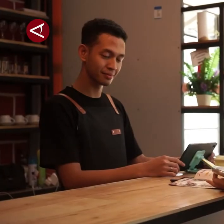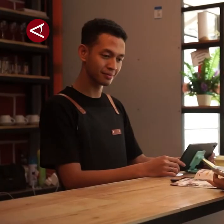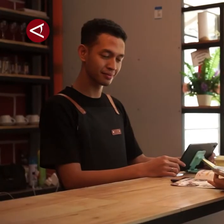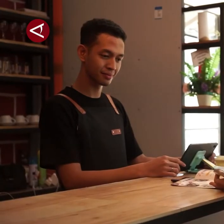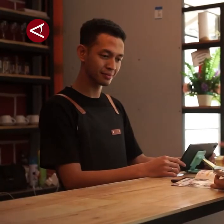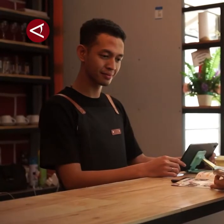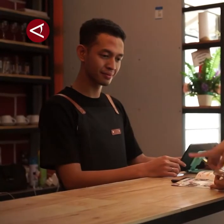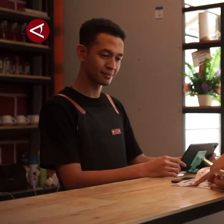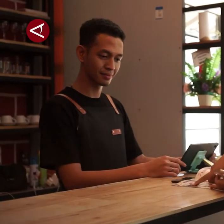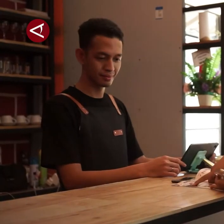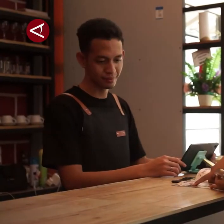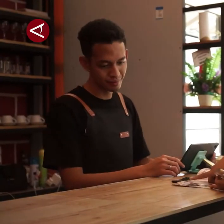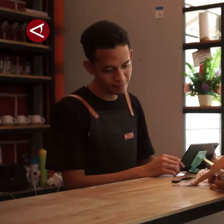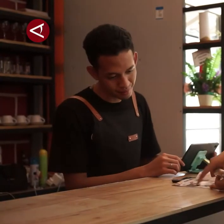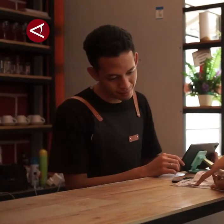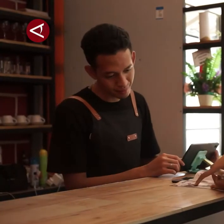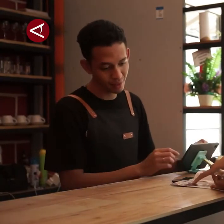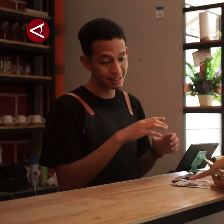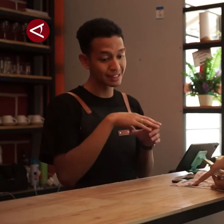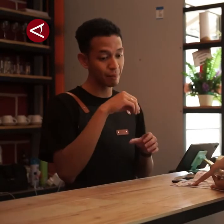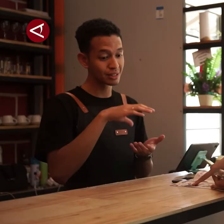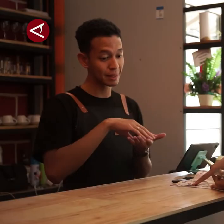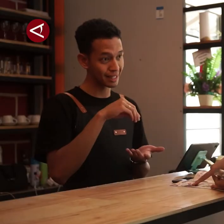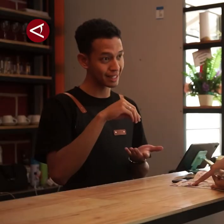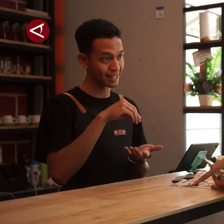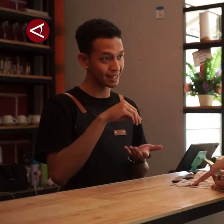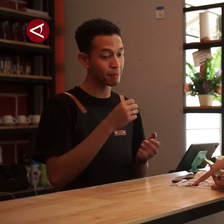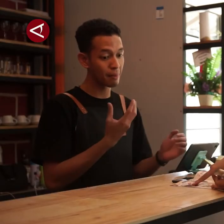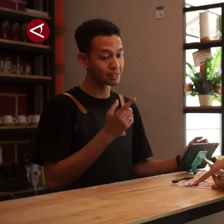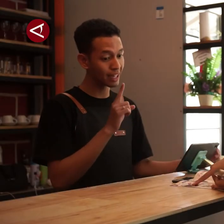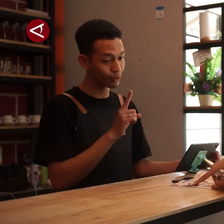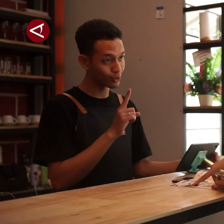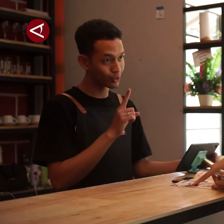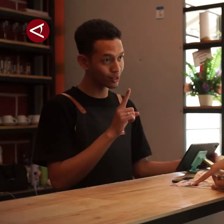ini, merasa bahagia, dapat bekerja dan menghasilkan uang sendiri.